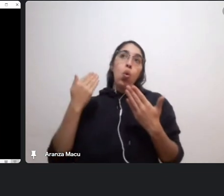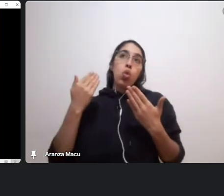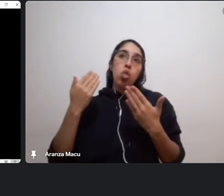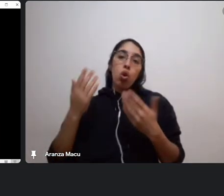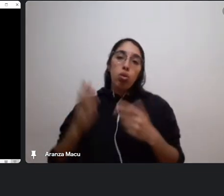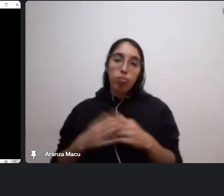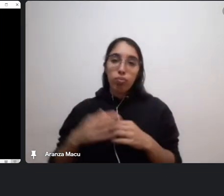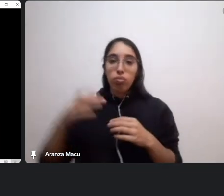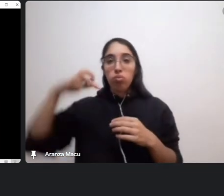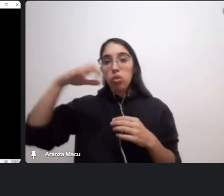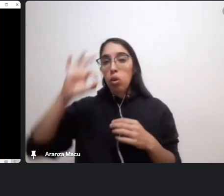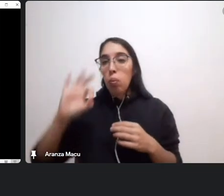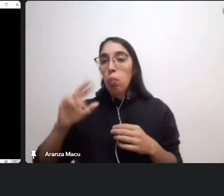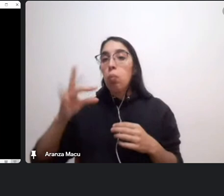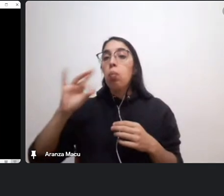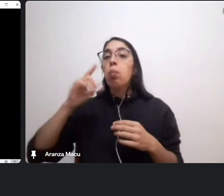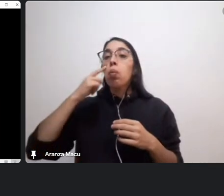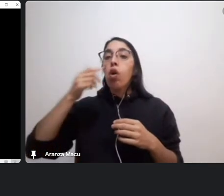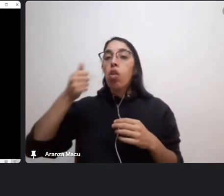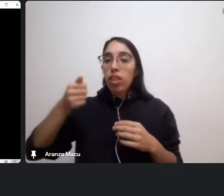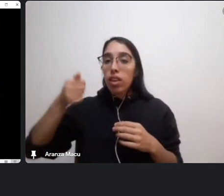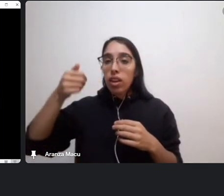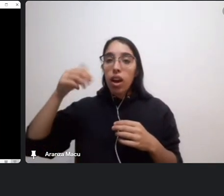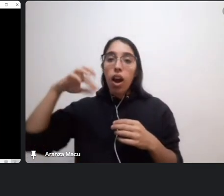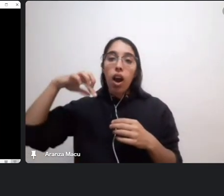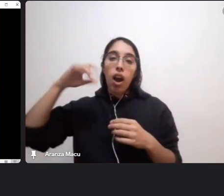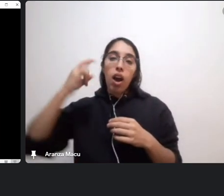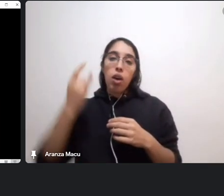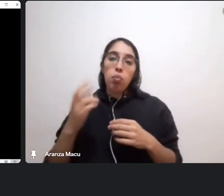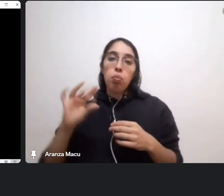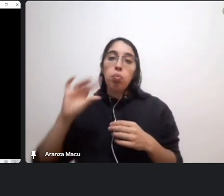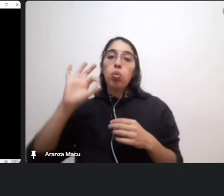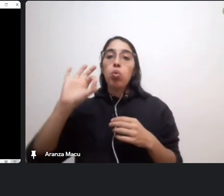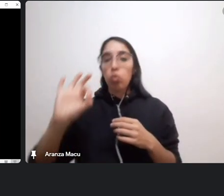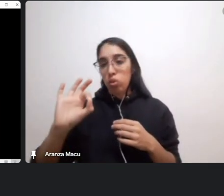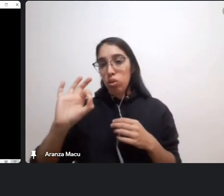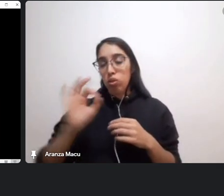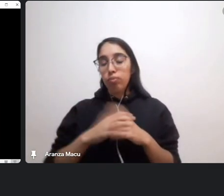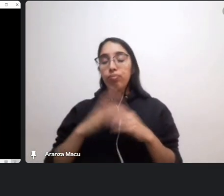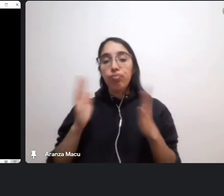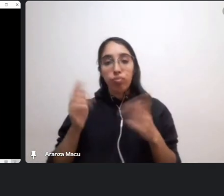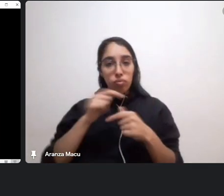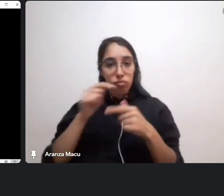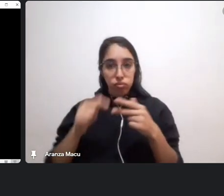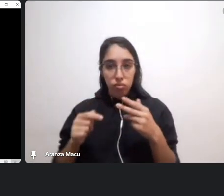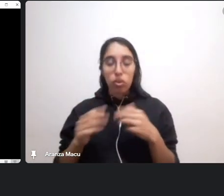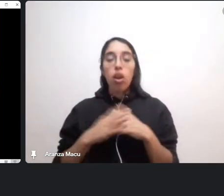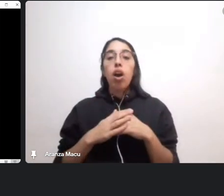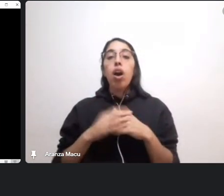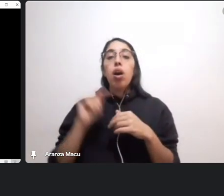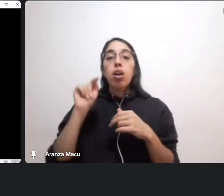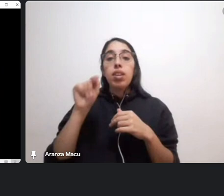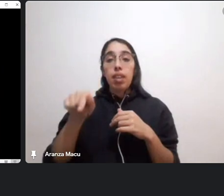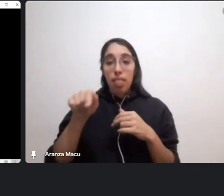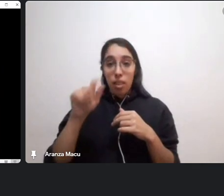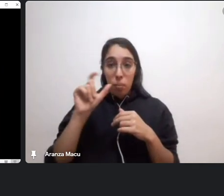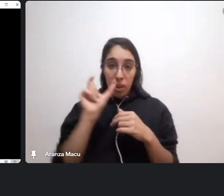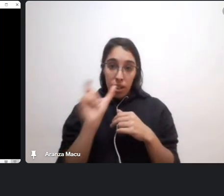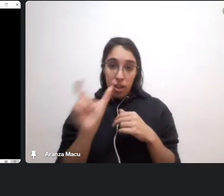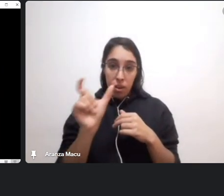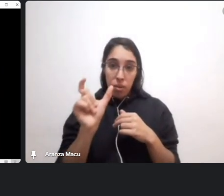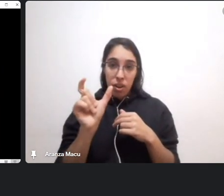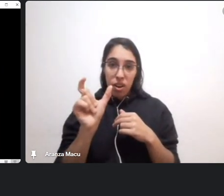¿sí? Y esta misma palabra, dependiendo del contexto, en vez de traducirla